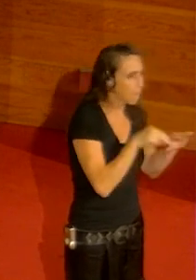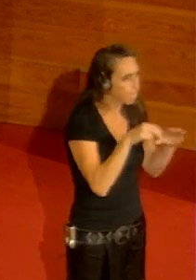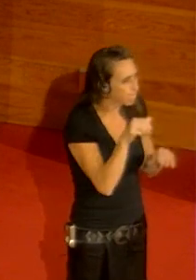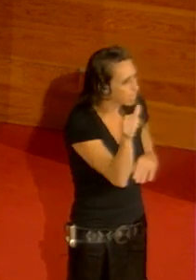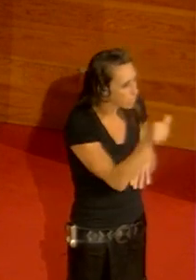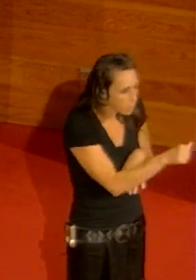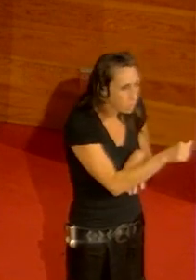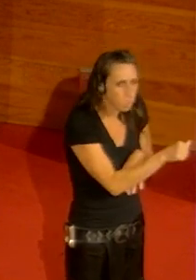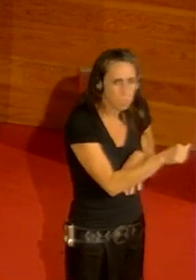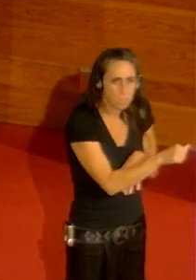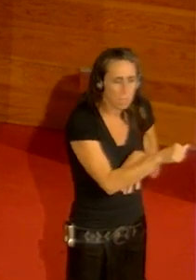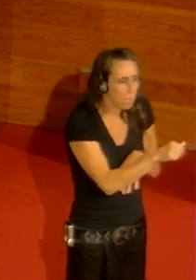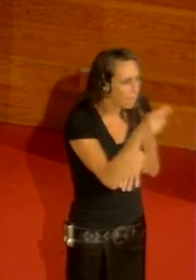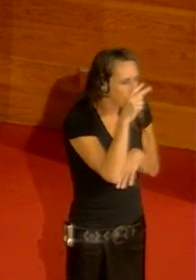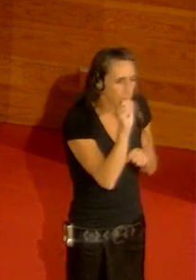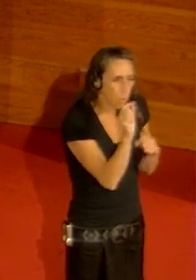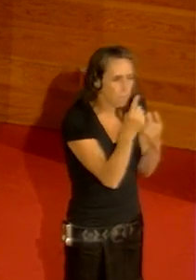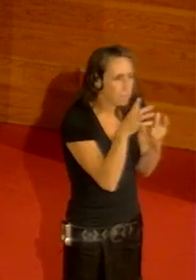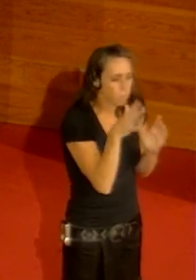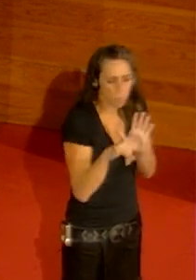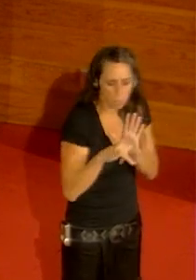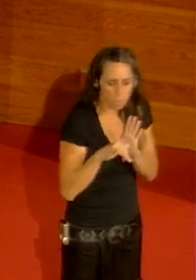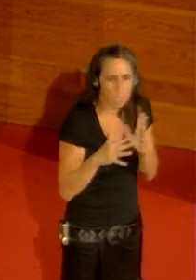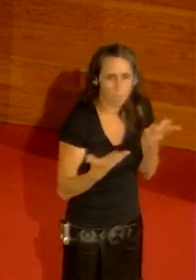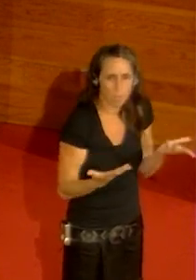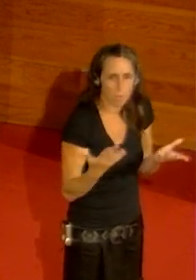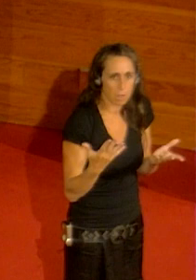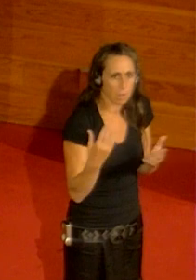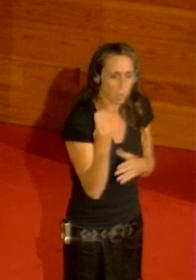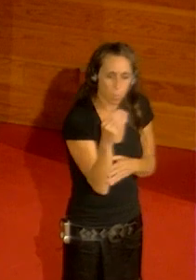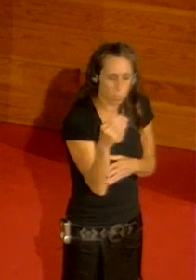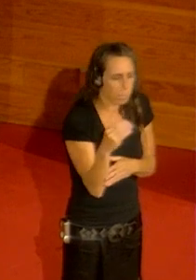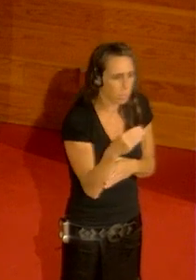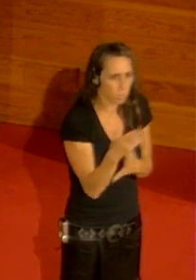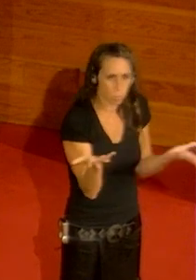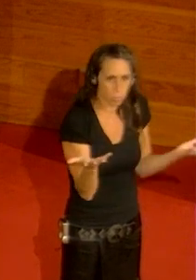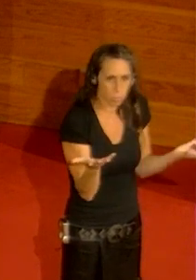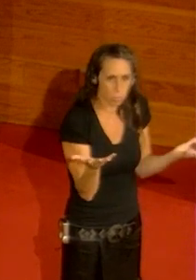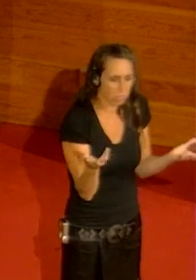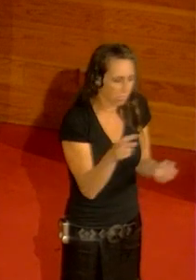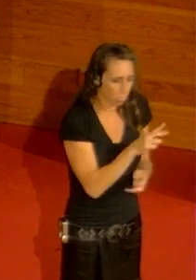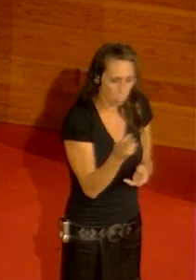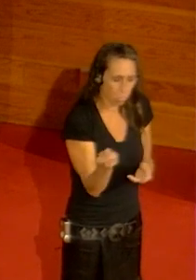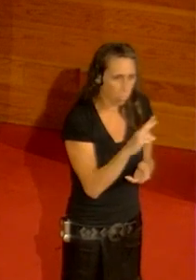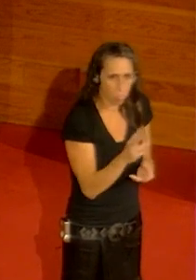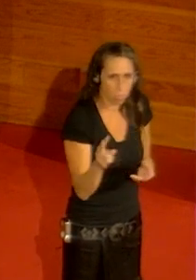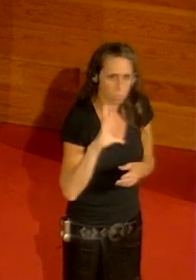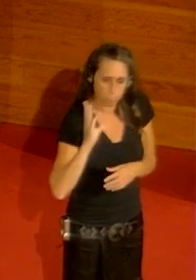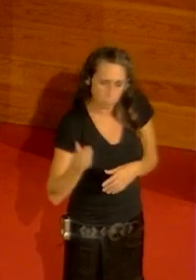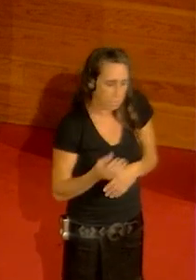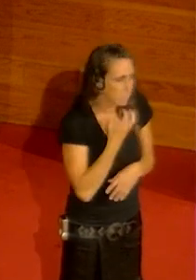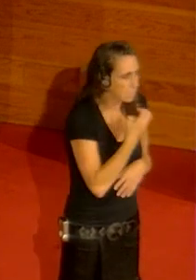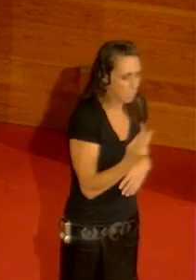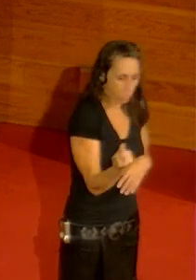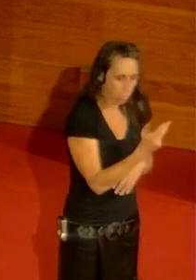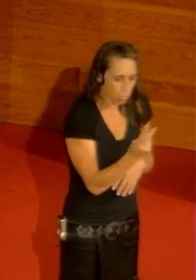me preocupa Supongo también porque me fía muy de cerca es la juventud tanto de un lado en la población Palestina como en los israelíes